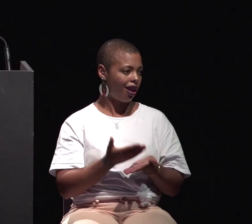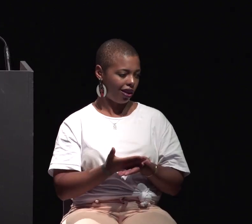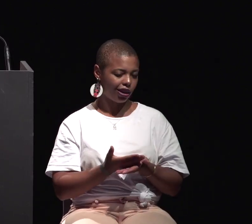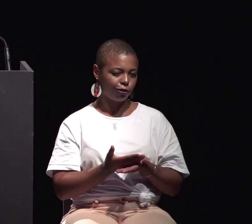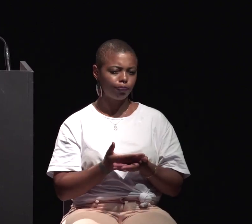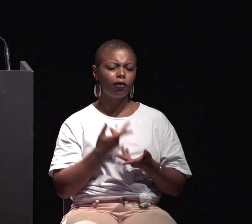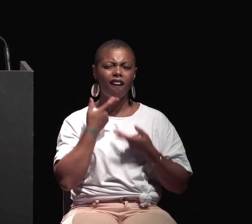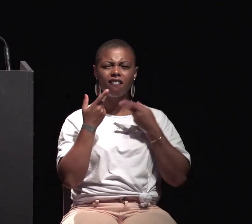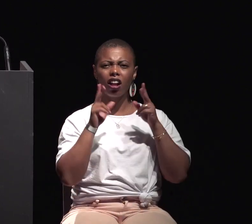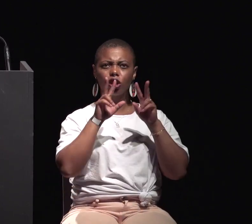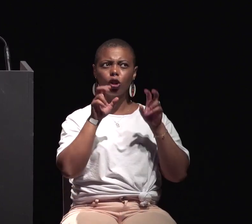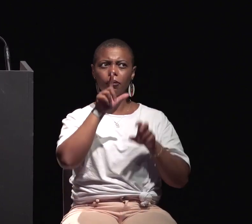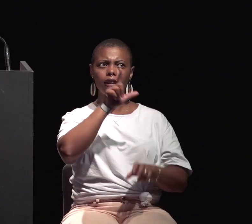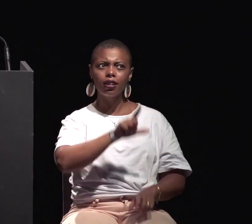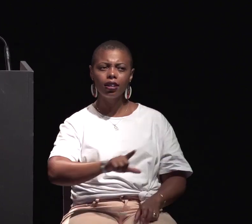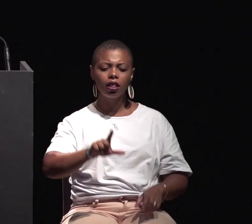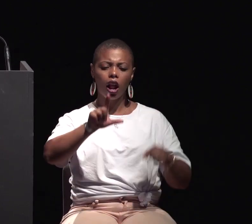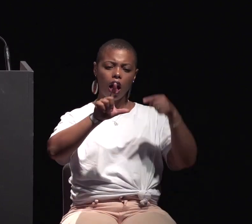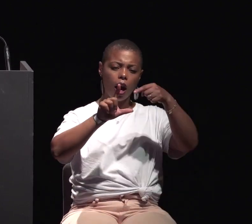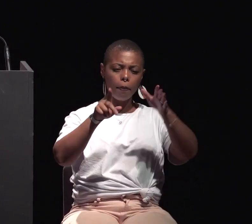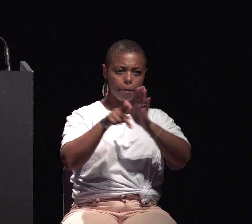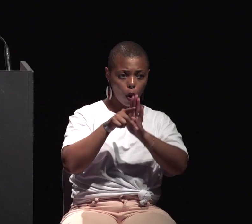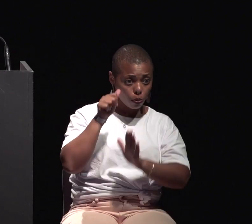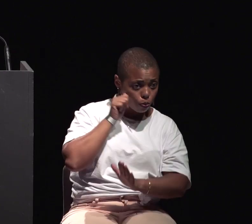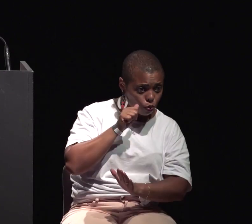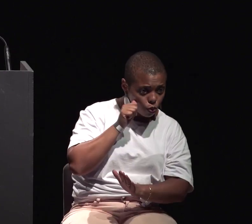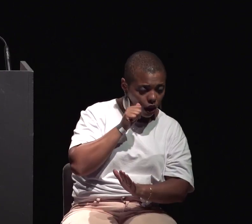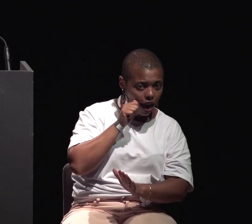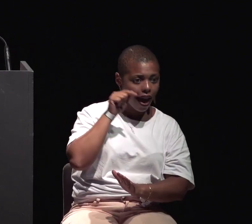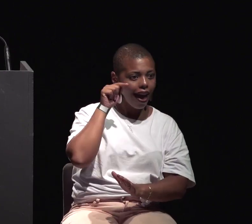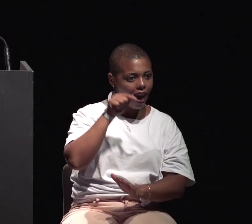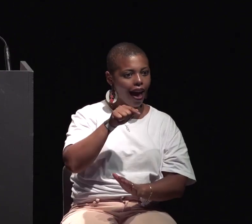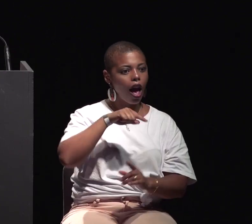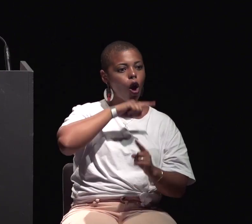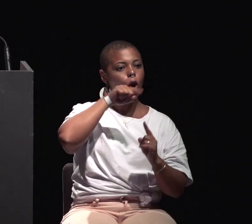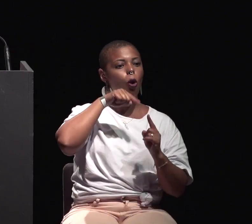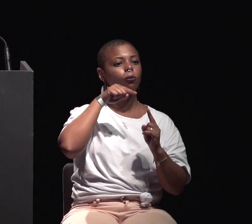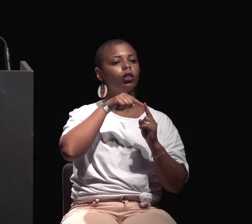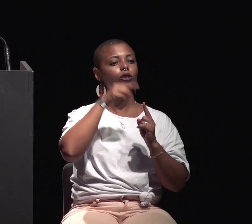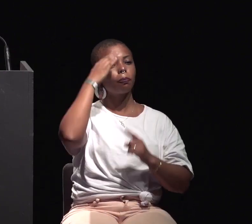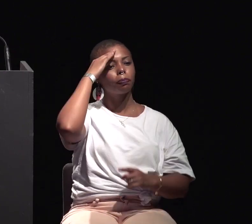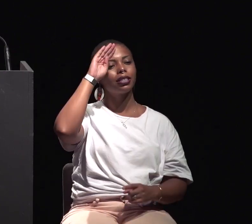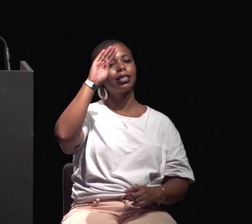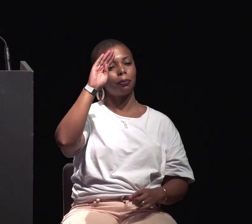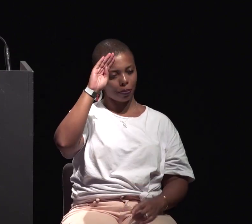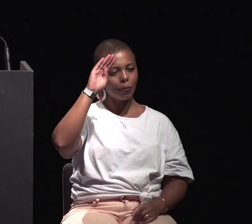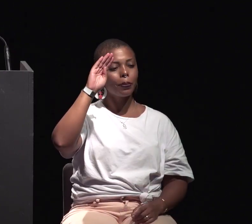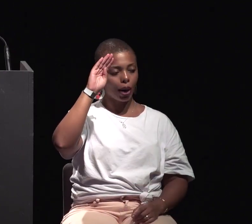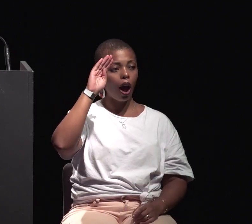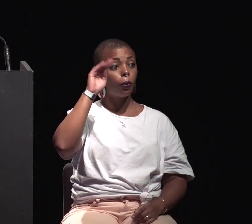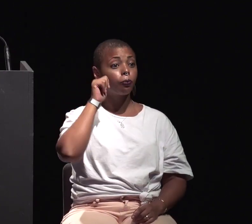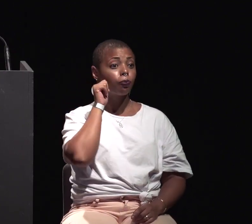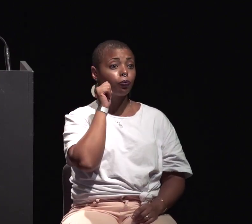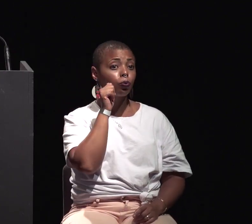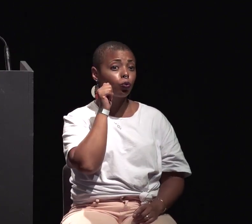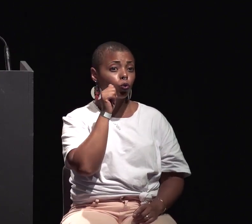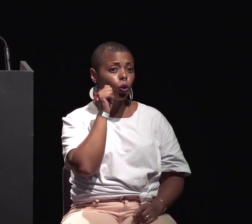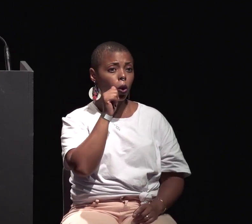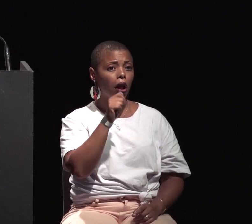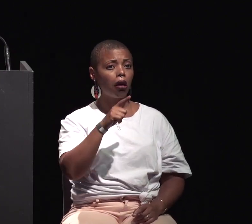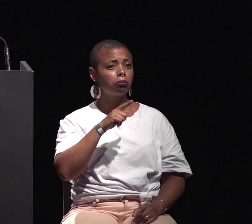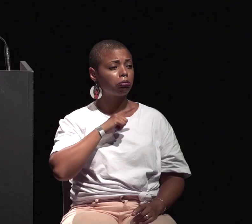Falar de literatura feita por mulheres era o principal objetivo. Mulheres dos mais